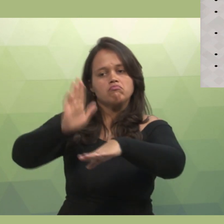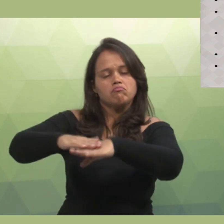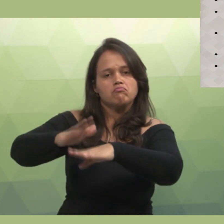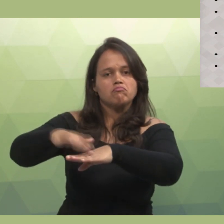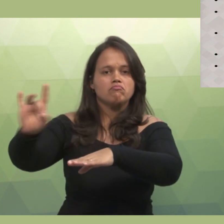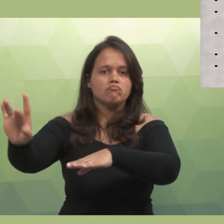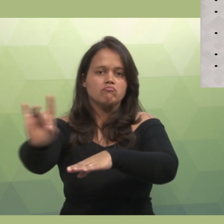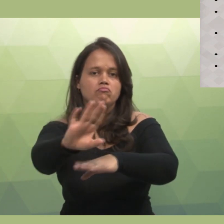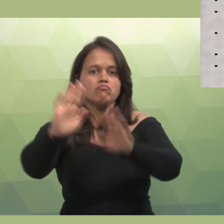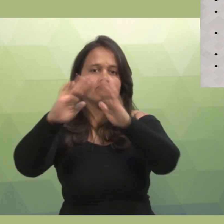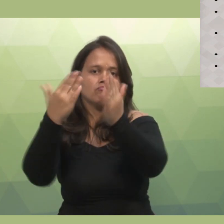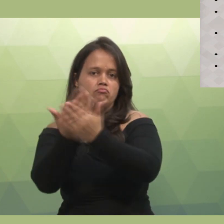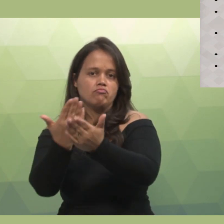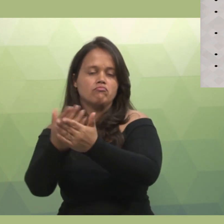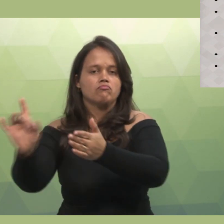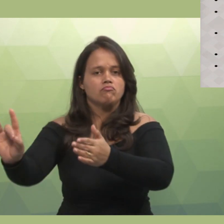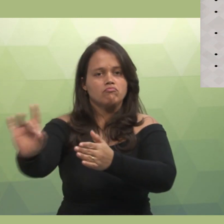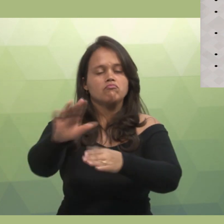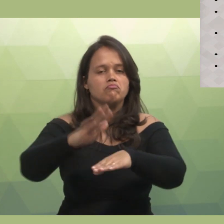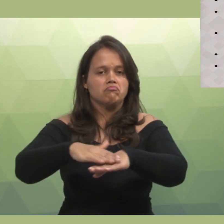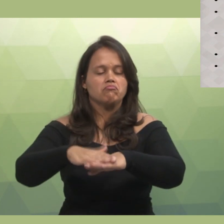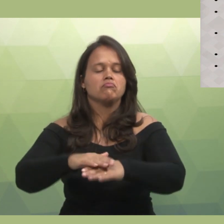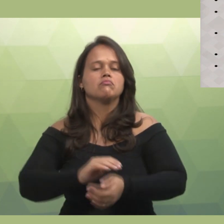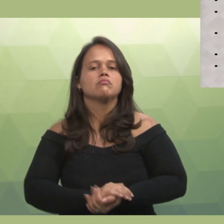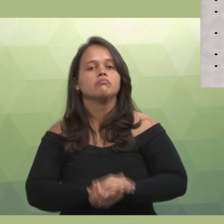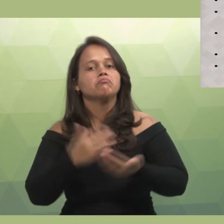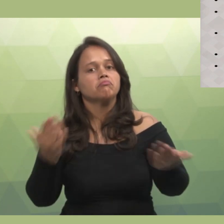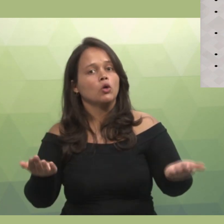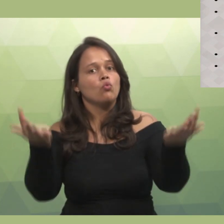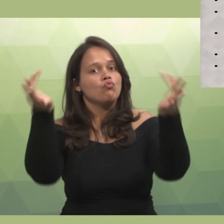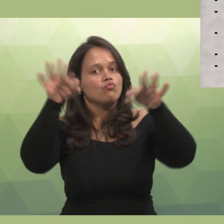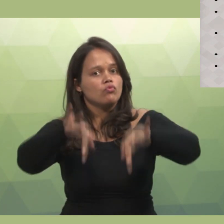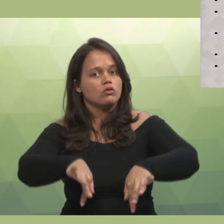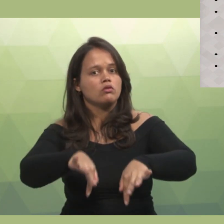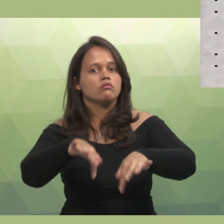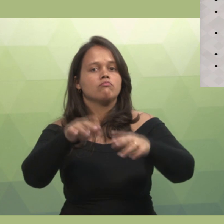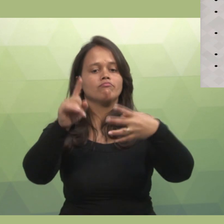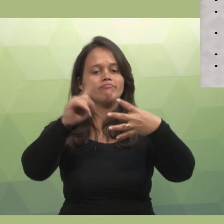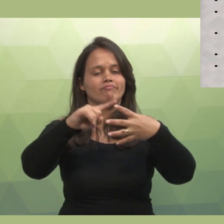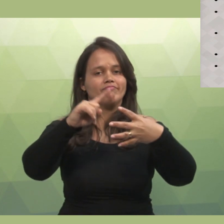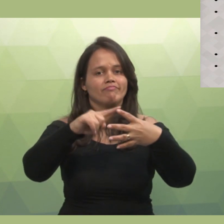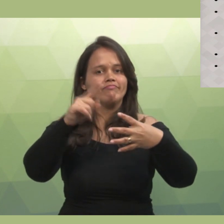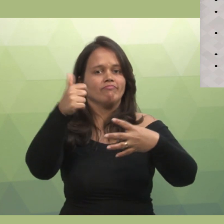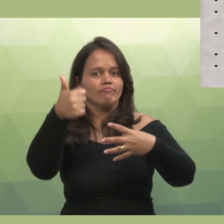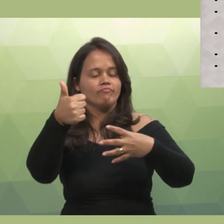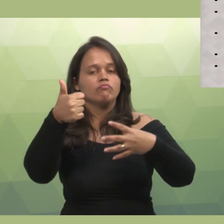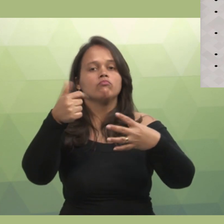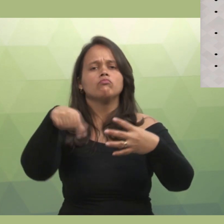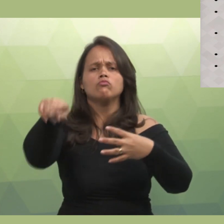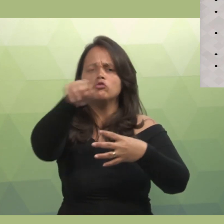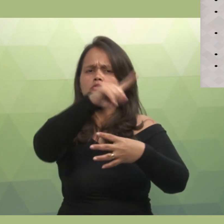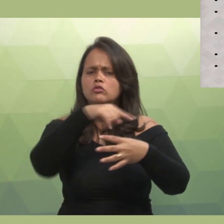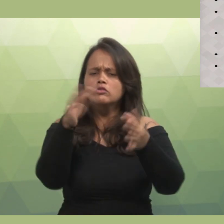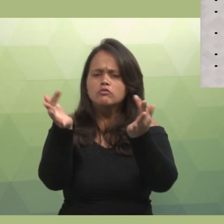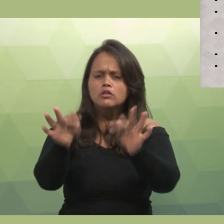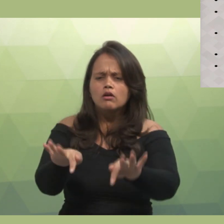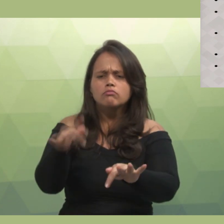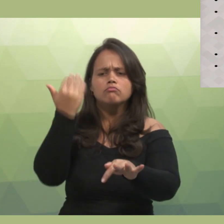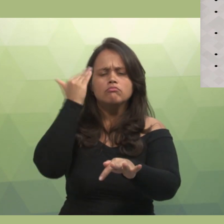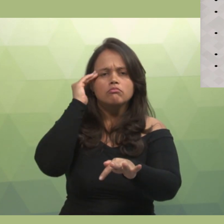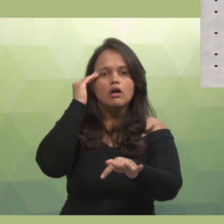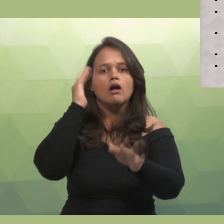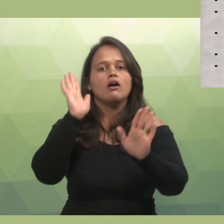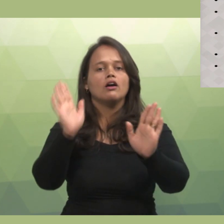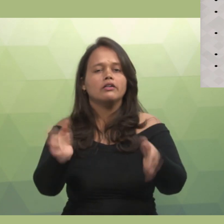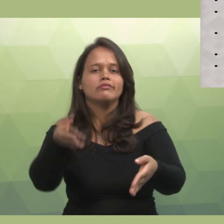Assim, pretendemos que, ao final desta unidade, você seja capaz de reconhecer o sentido da